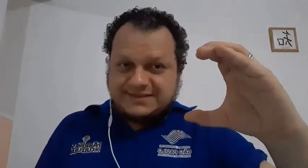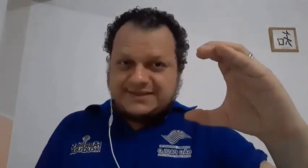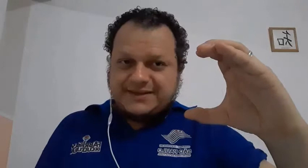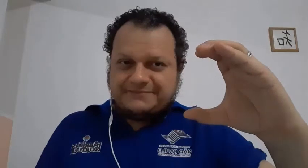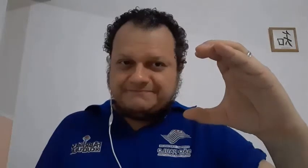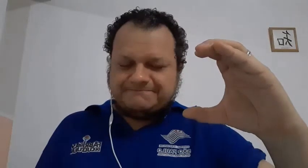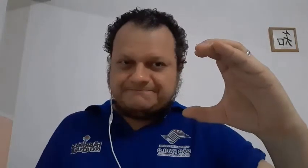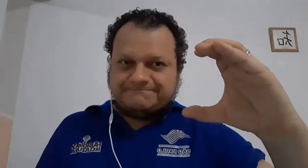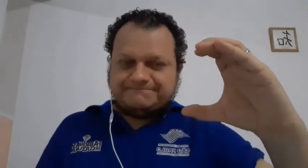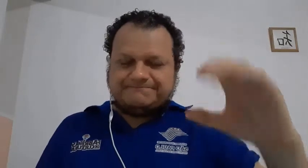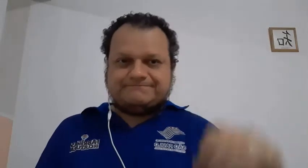Sim.